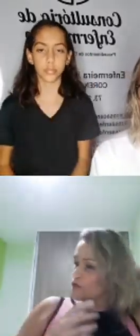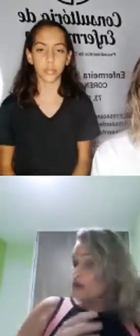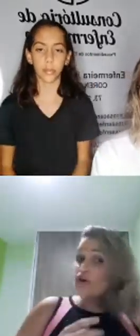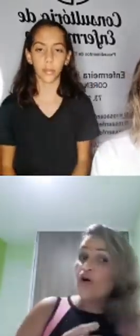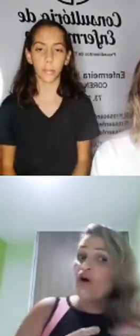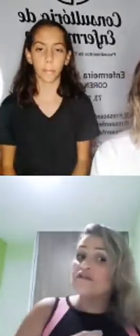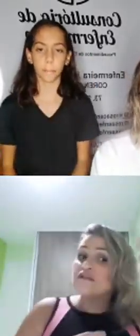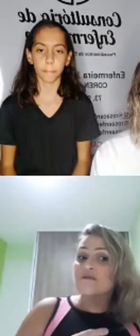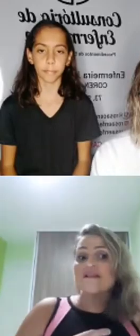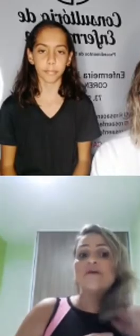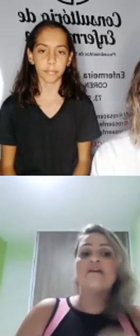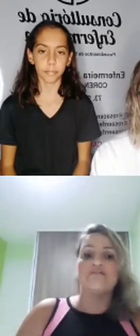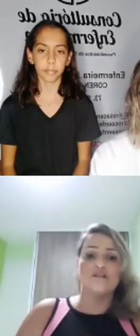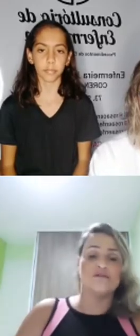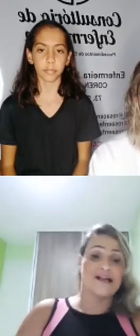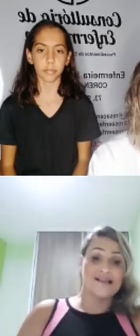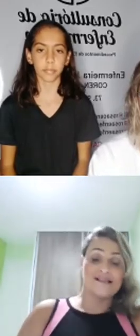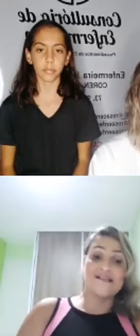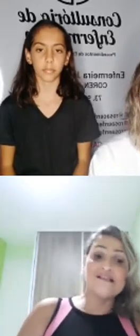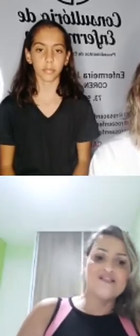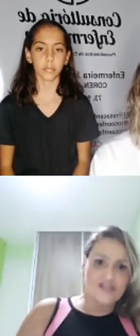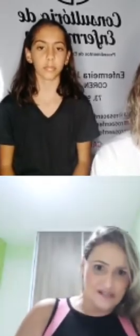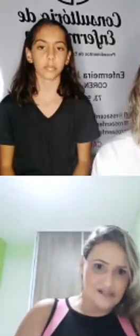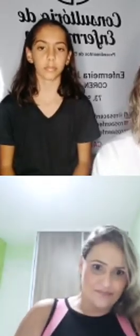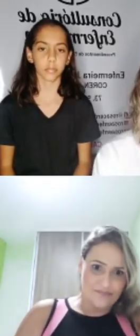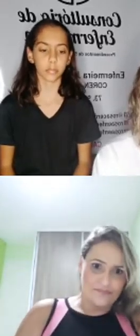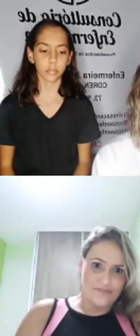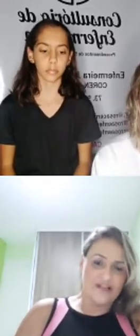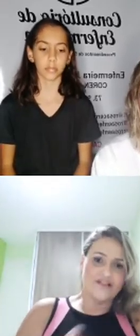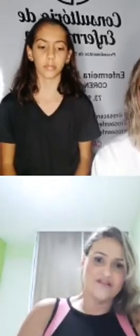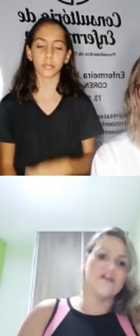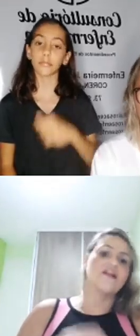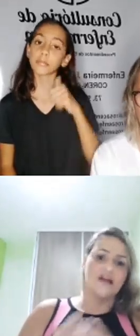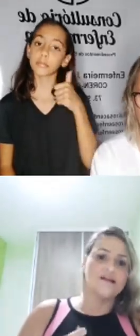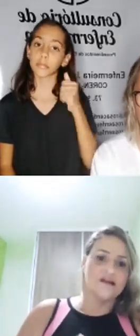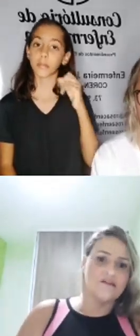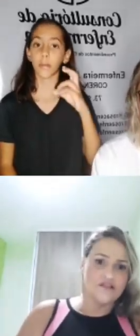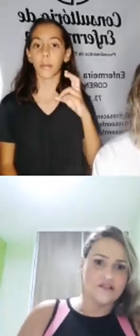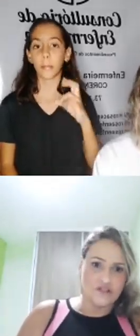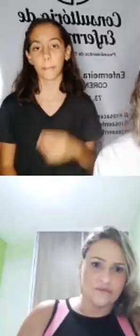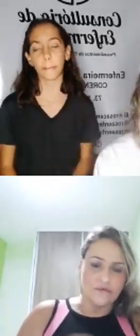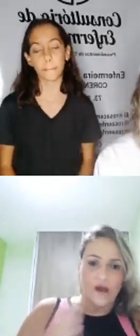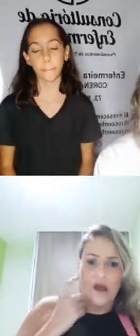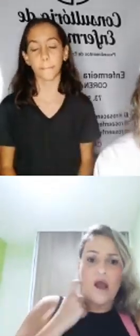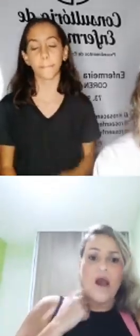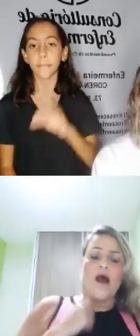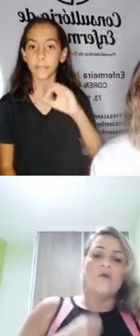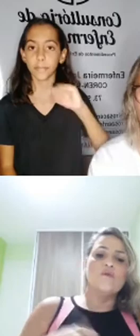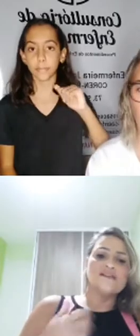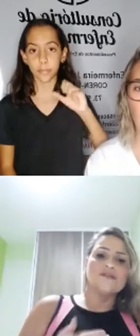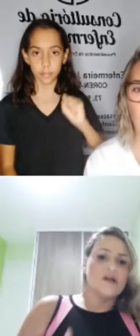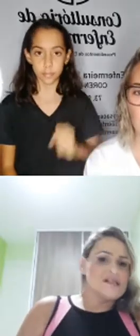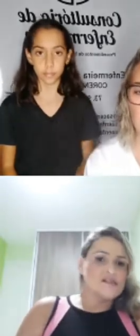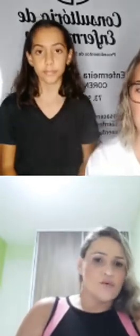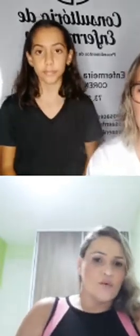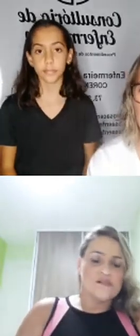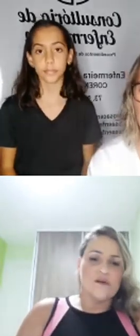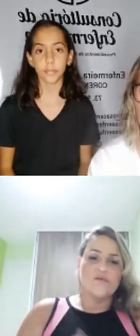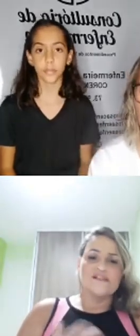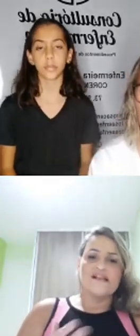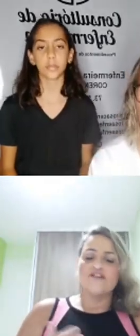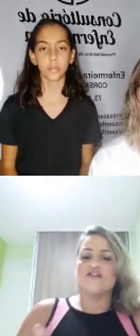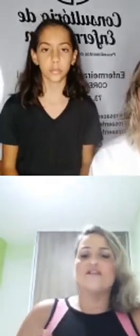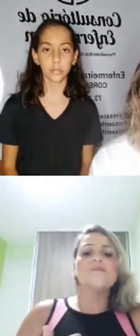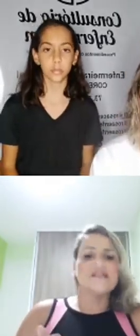Os protocolos estão sendo revistos a cada 15 dias, para a gente ver que nada é definitivo. Algumas atualizações em